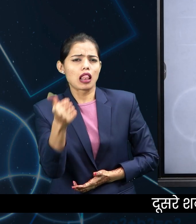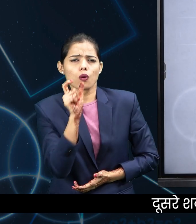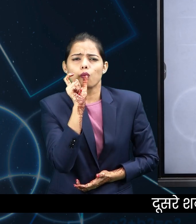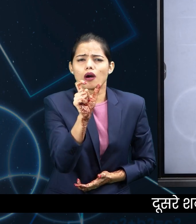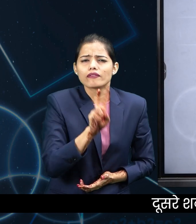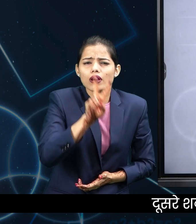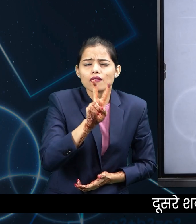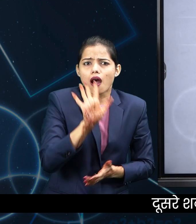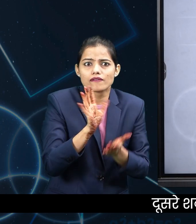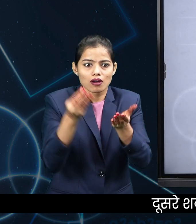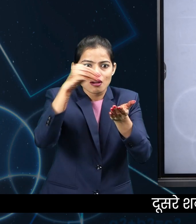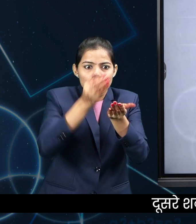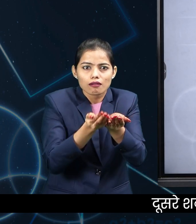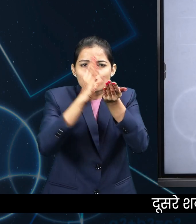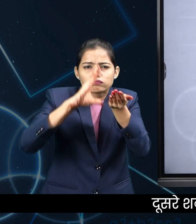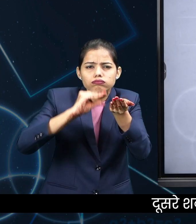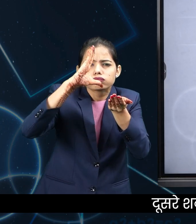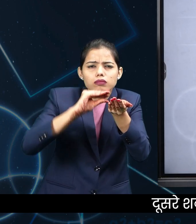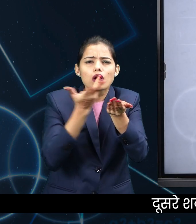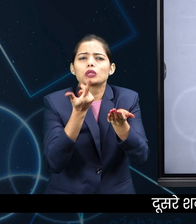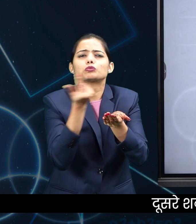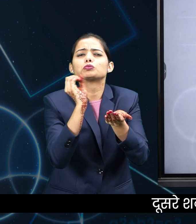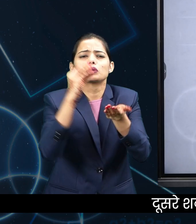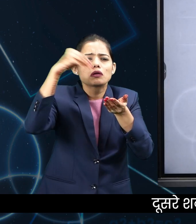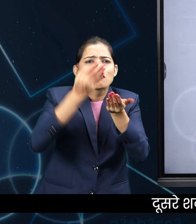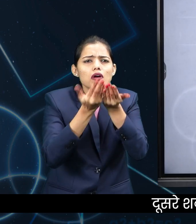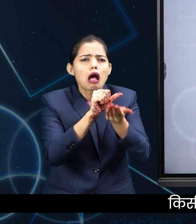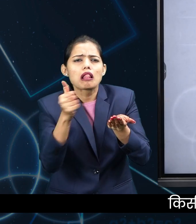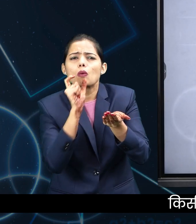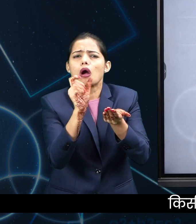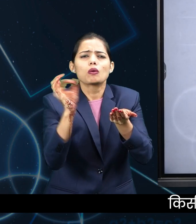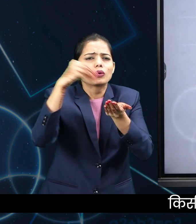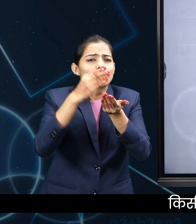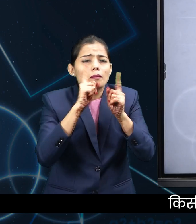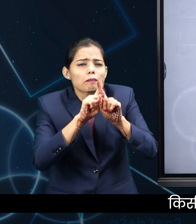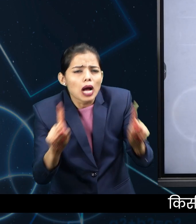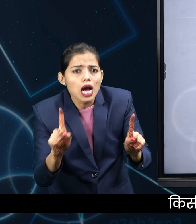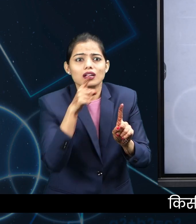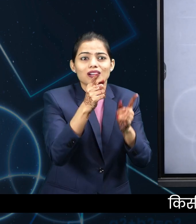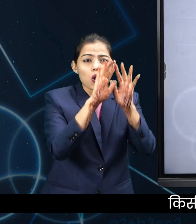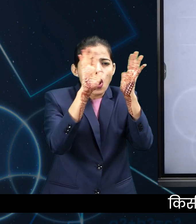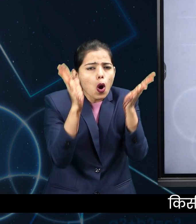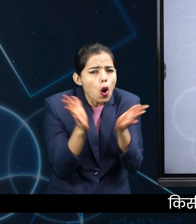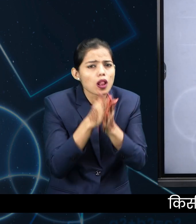दूसरे शब्दों में आयतन कुछ और नहीं बल्कि किसी वस्तु द्वारा घेरी गई कुल जगह